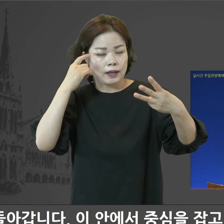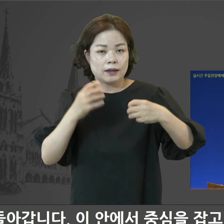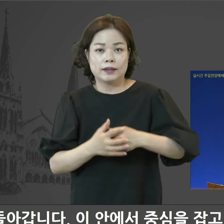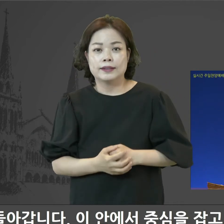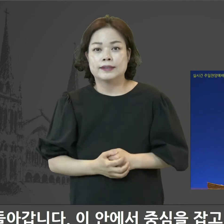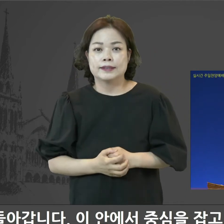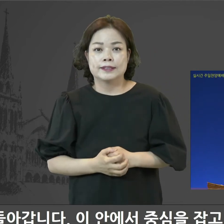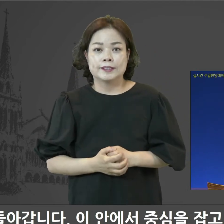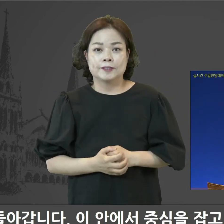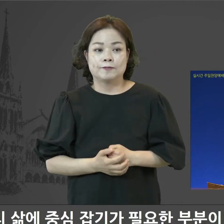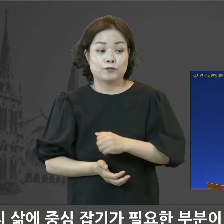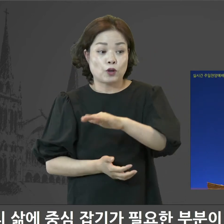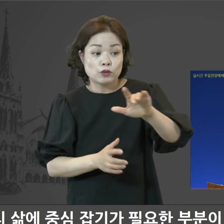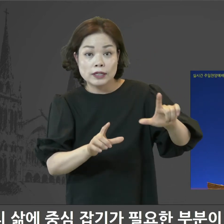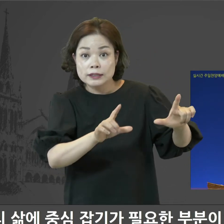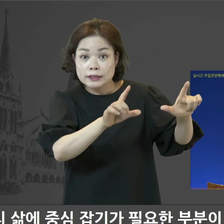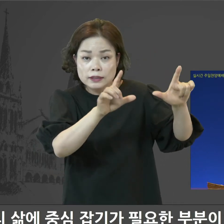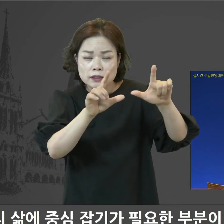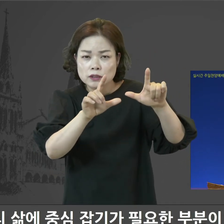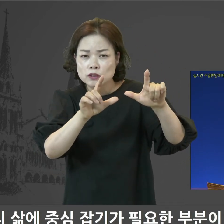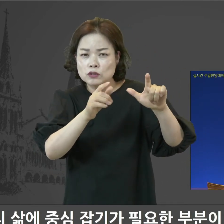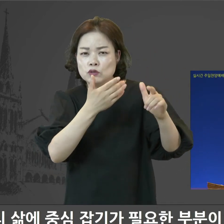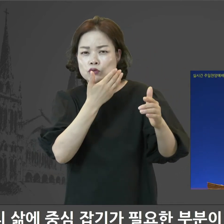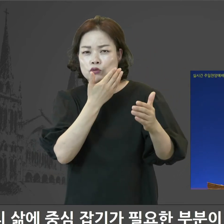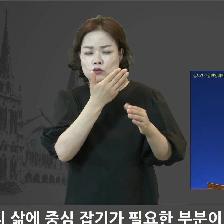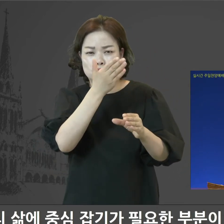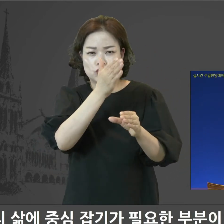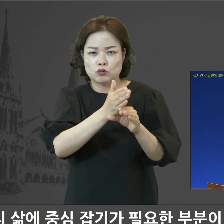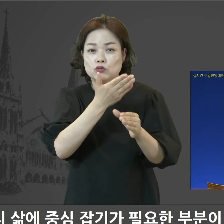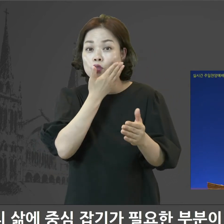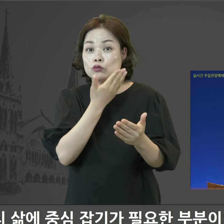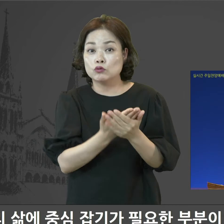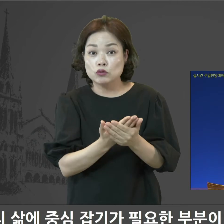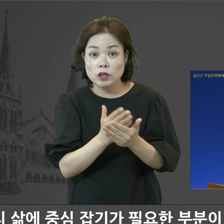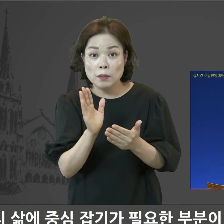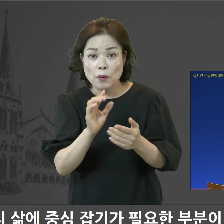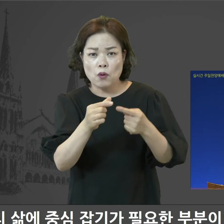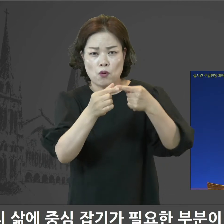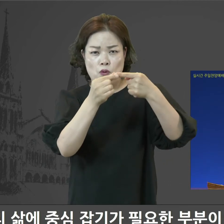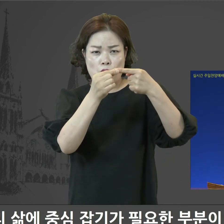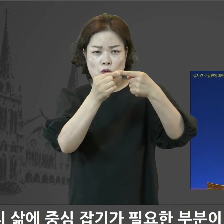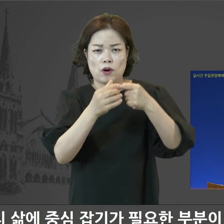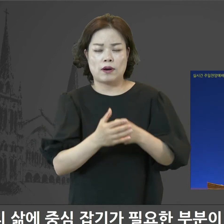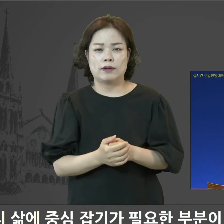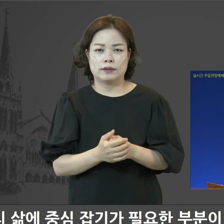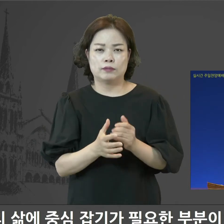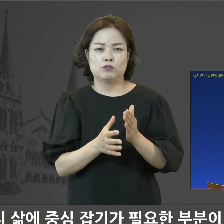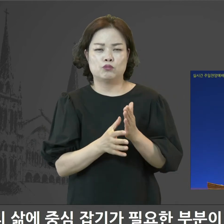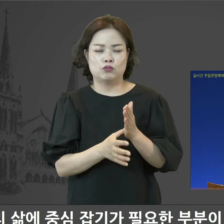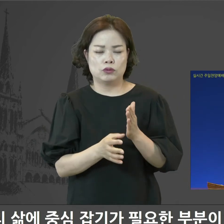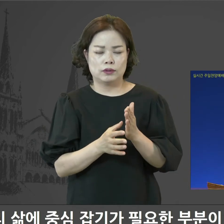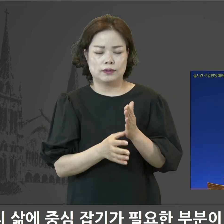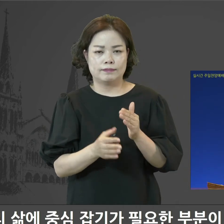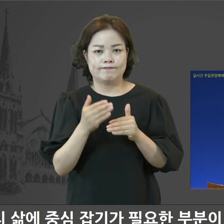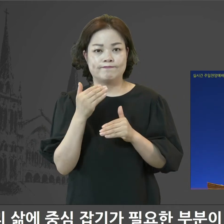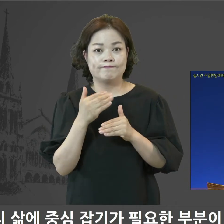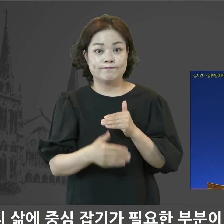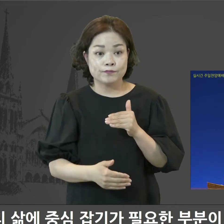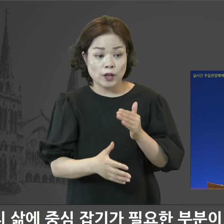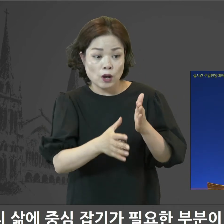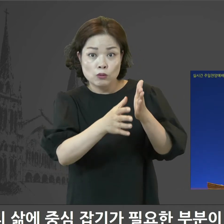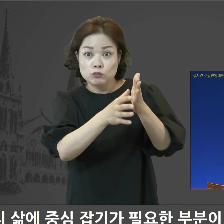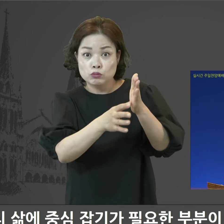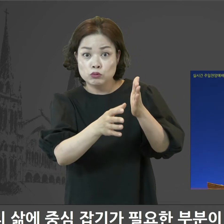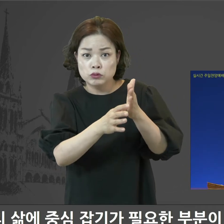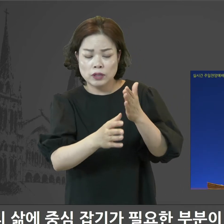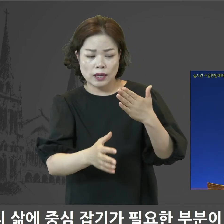보았습니다. 우리의 삶에 중심 잡기가 필요한 부분, 첫 번째는 물질주의입니다.